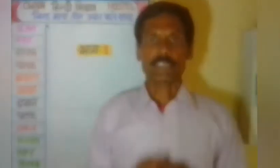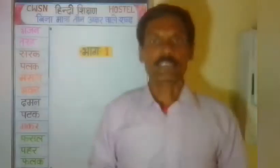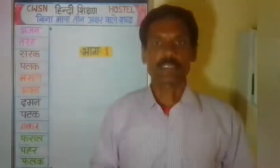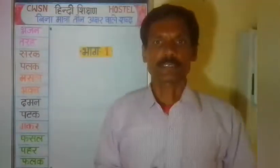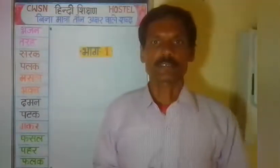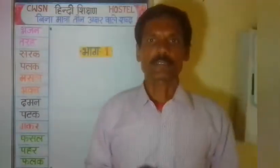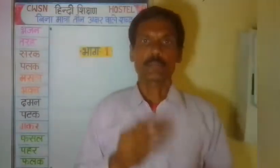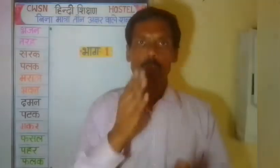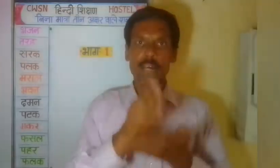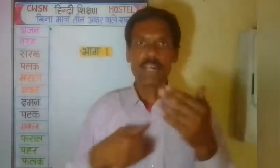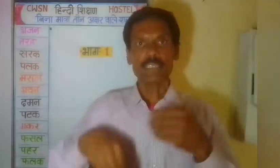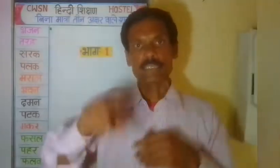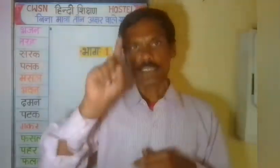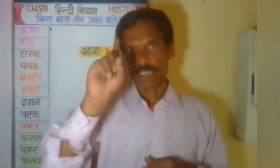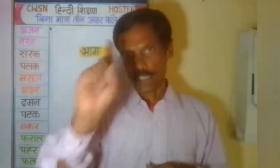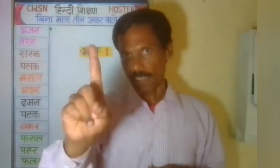अभिव्यक्ति भाग एक।